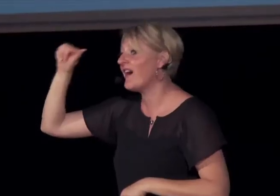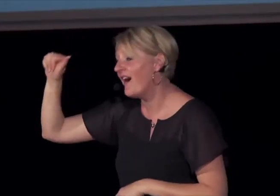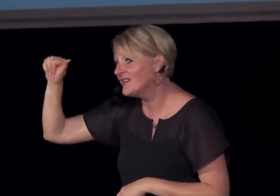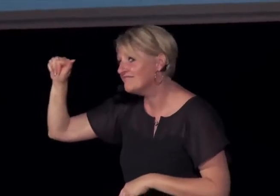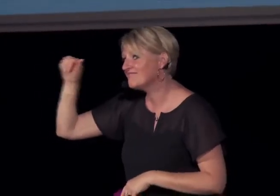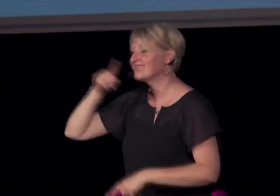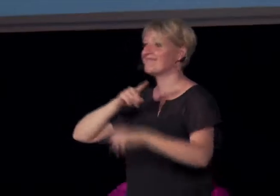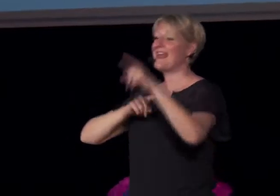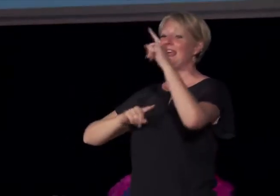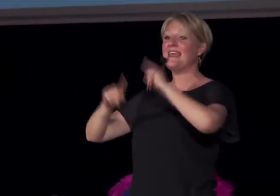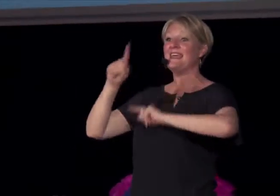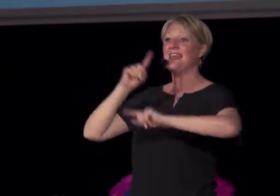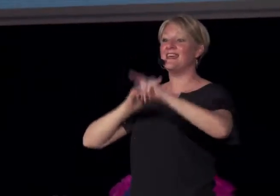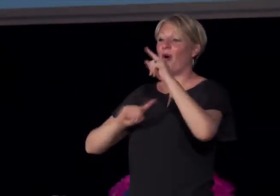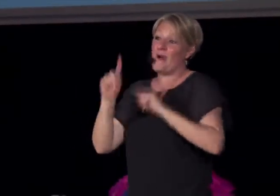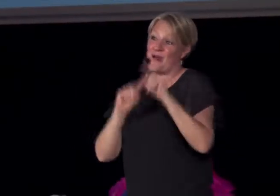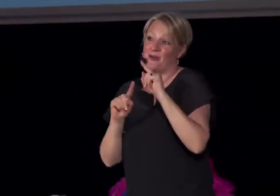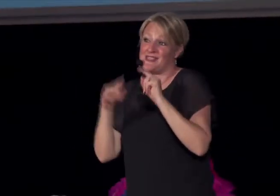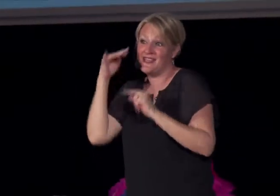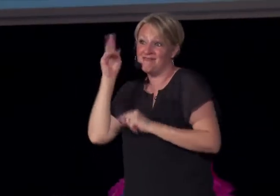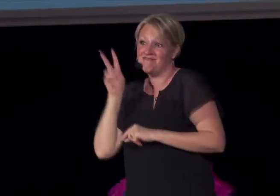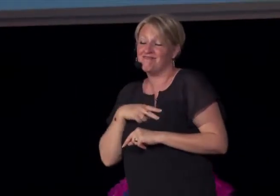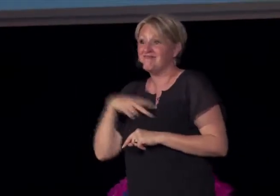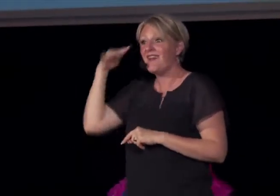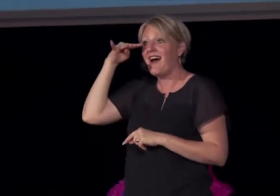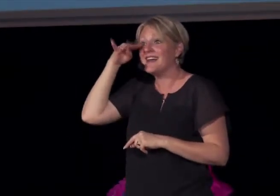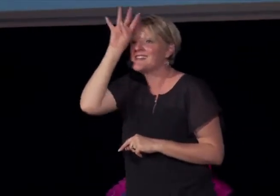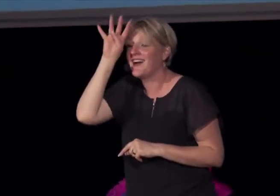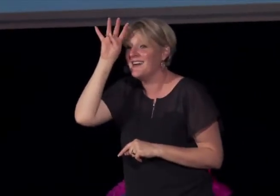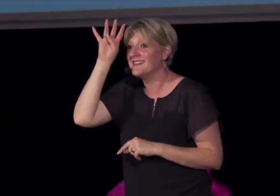Alexandra. Et on m'appelle aussi Alexandra.